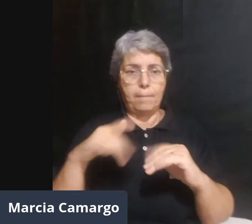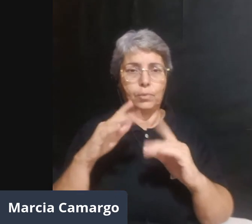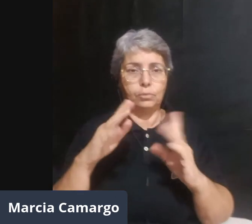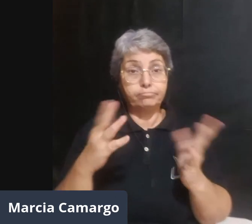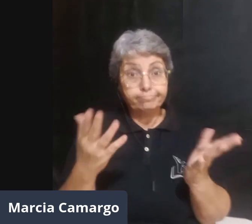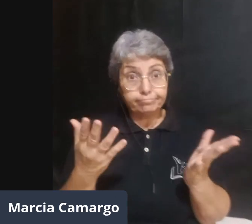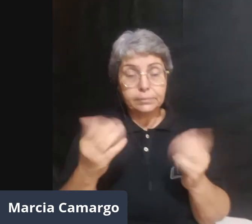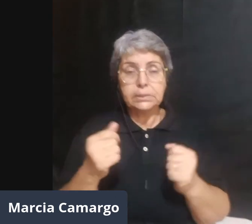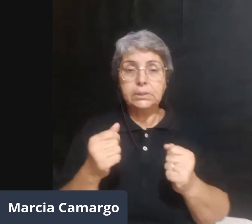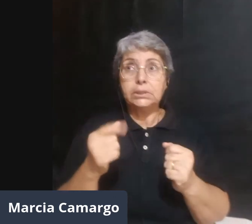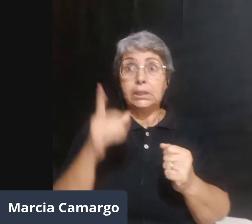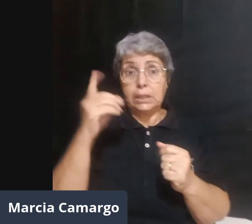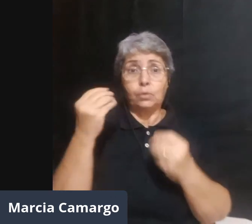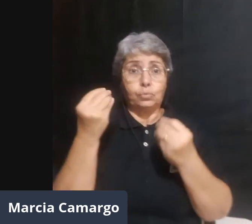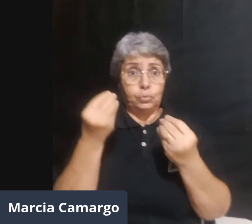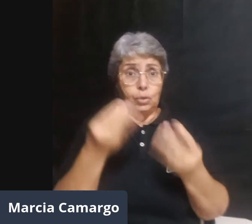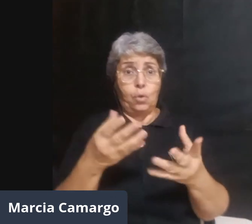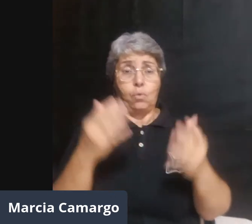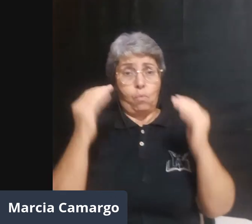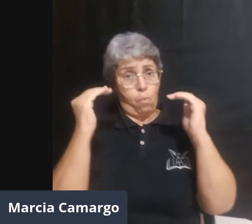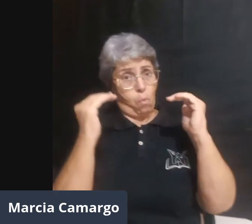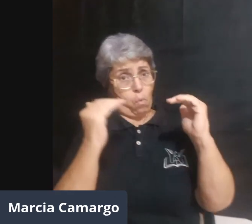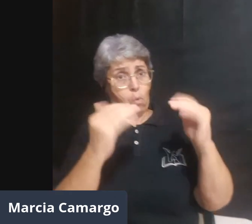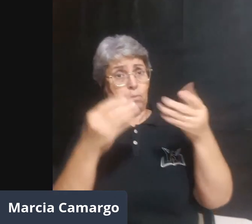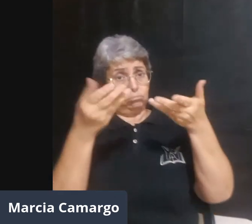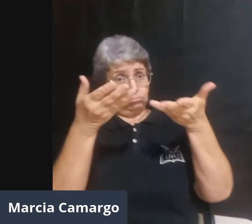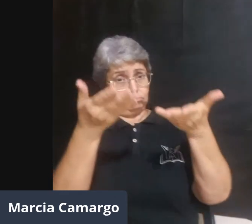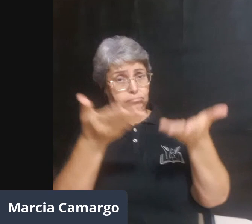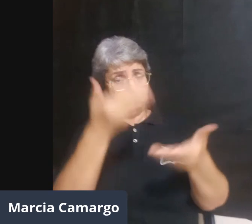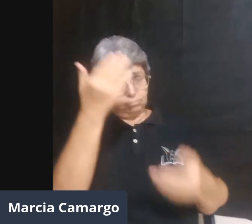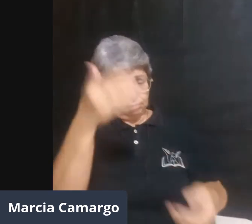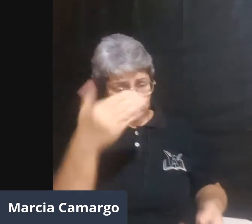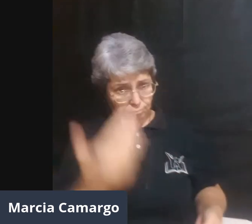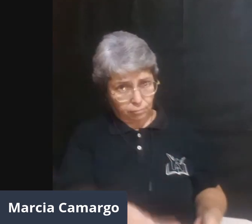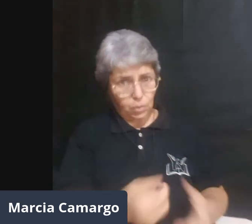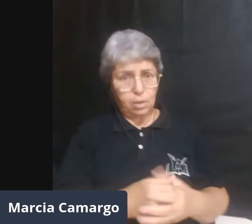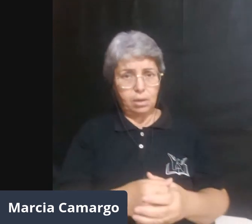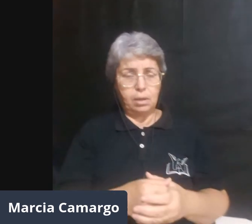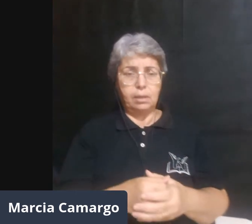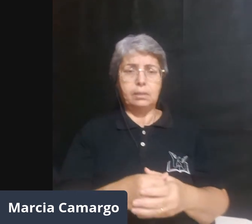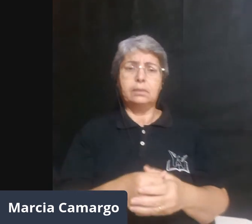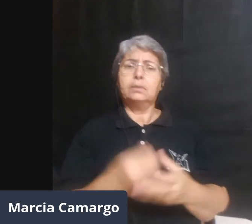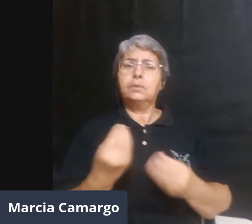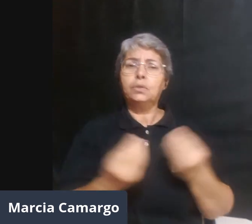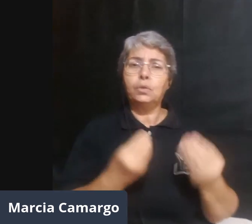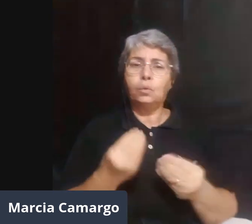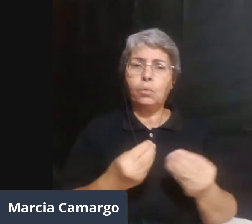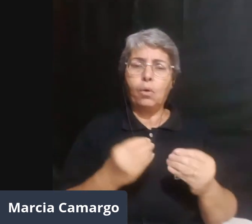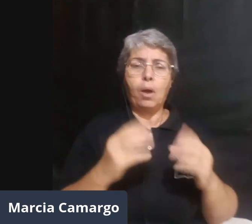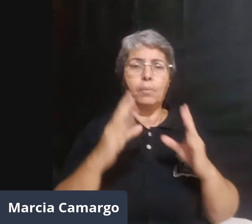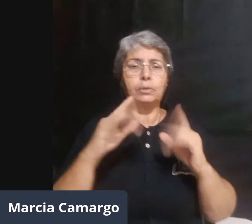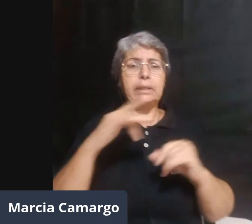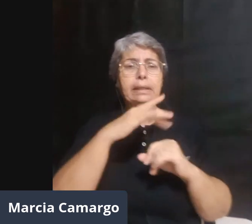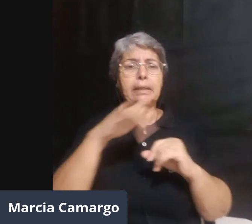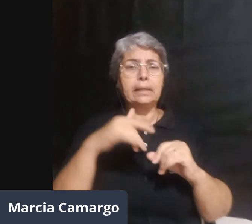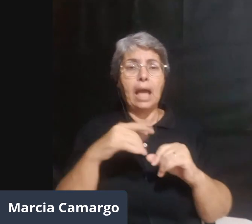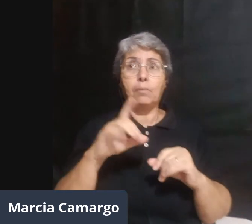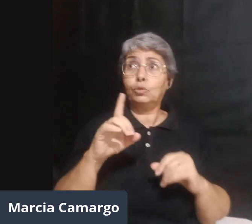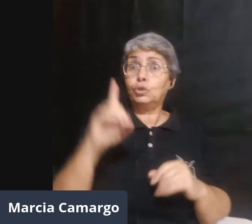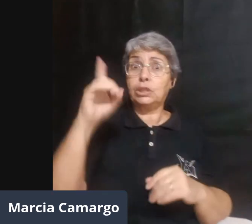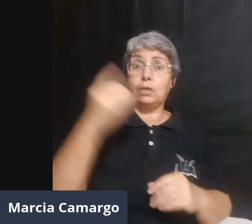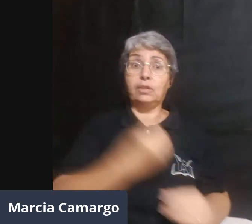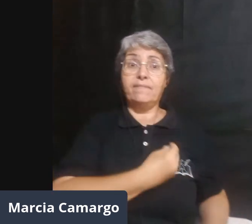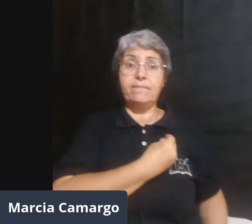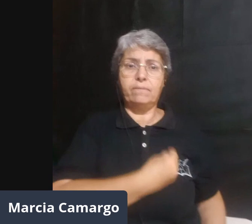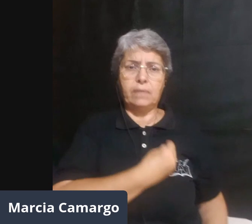de Deus. O templo, que deveria ser conhecido como o templo do Deus vivo, foi conhecido como o Templo